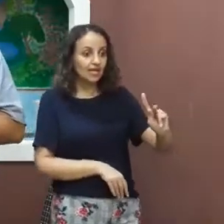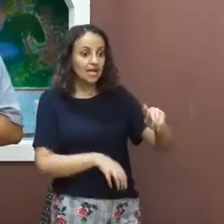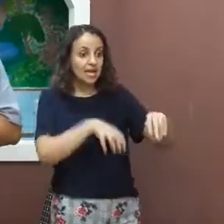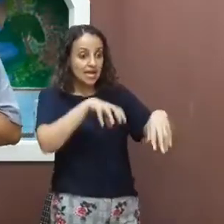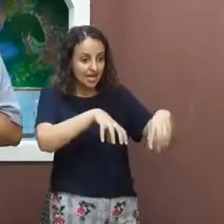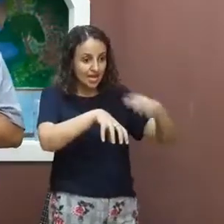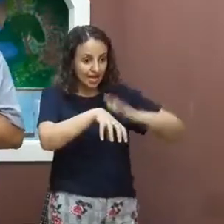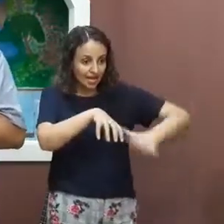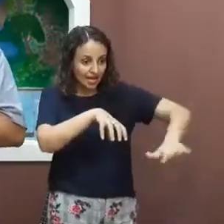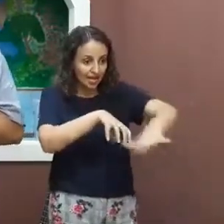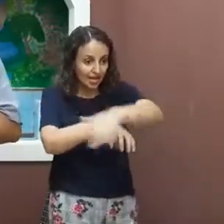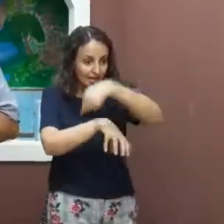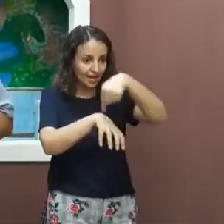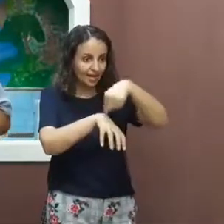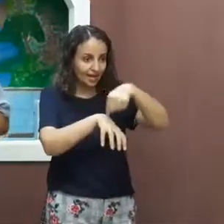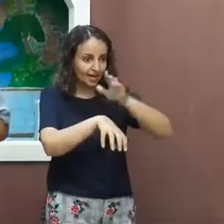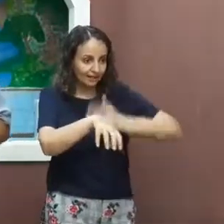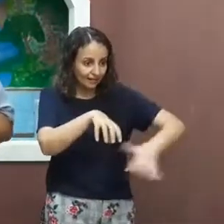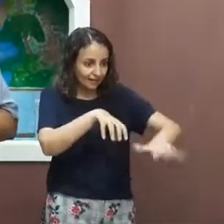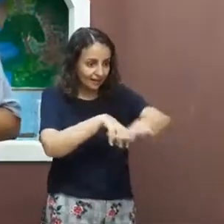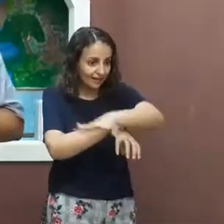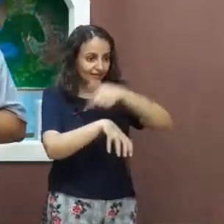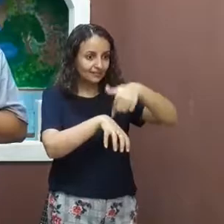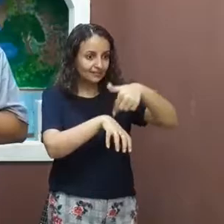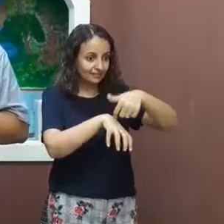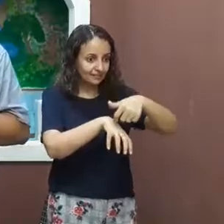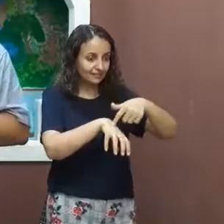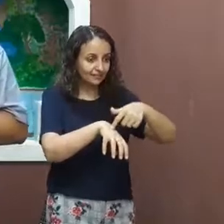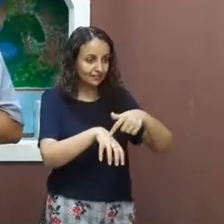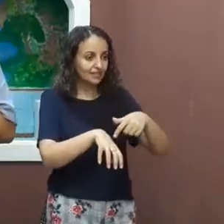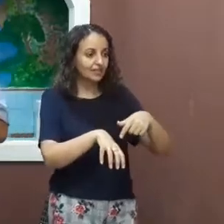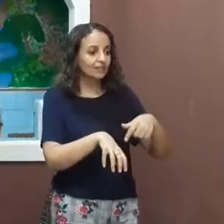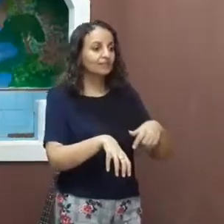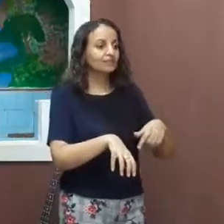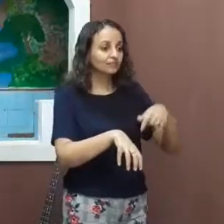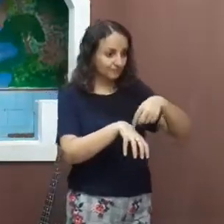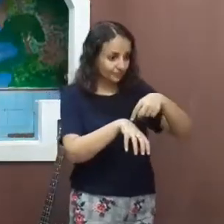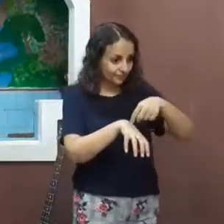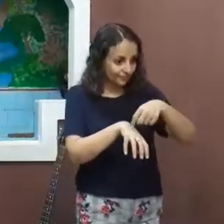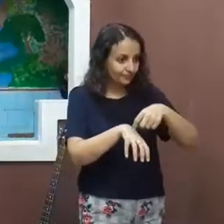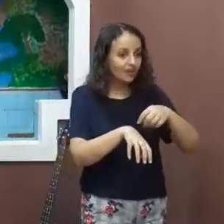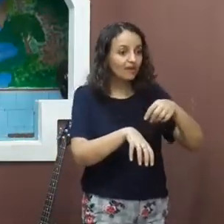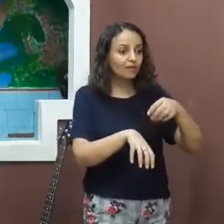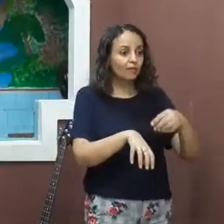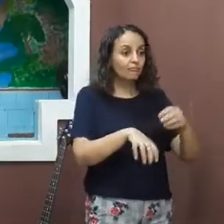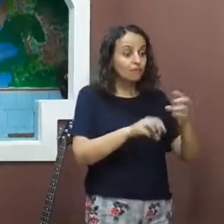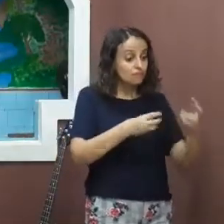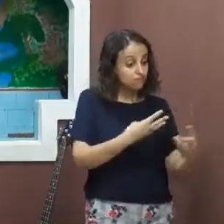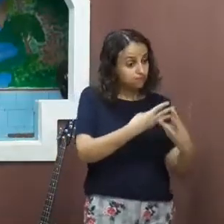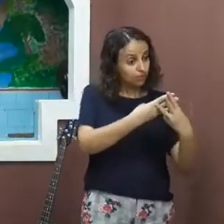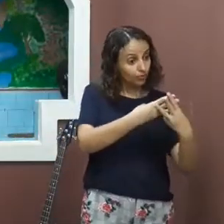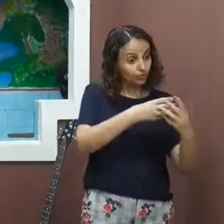está nos anais da história. Procure isso, leia isso. Deus preserva esse